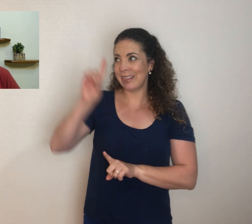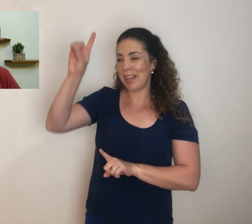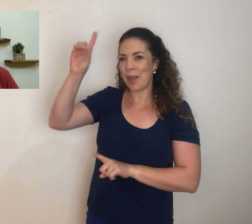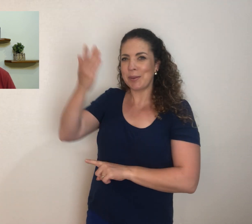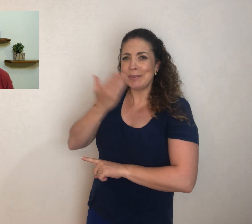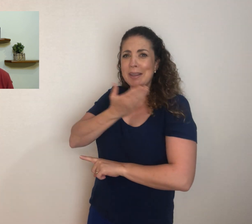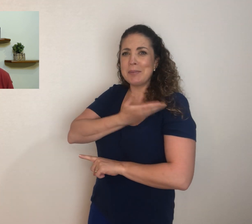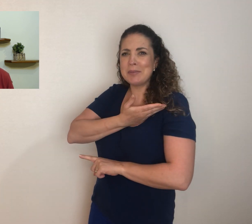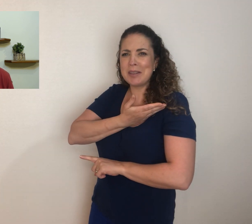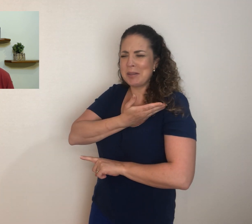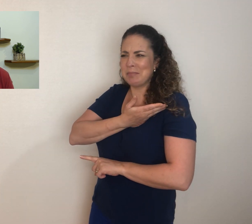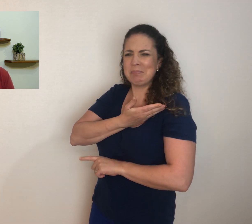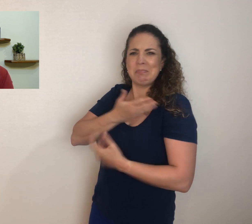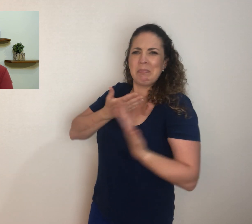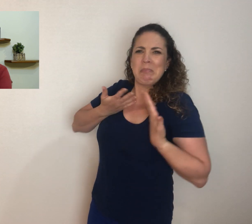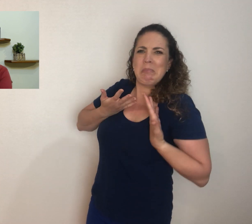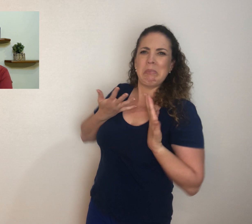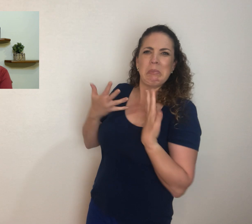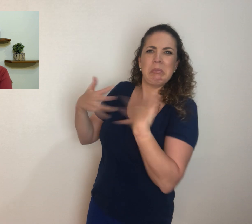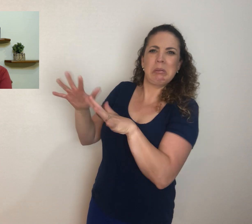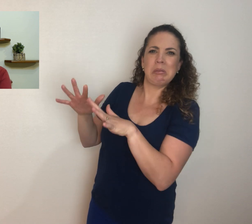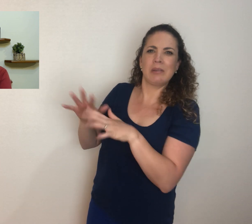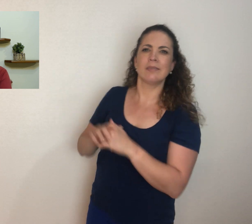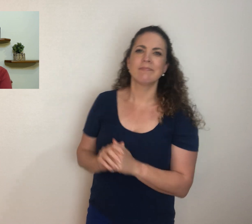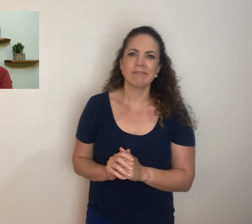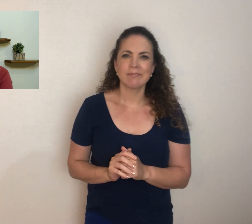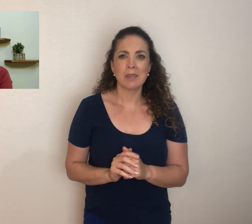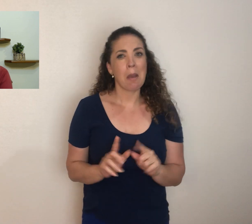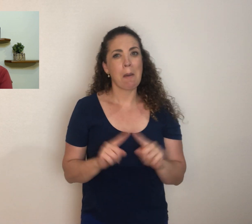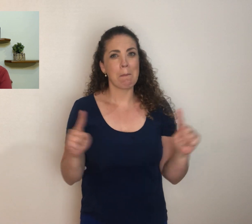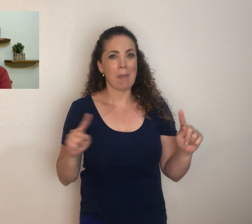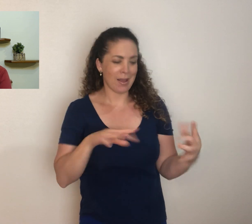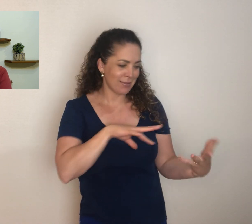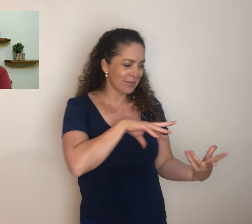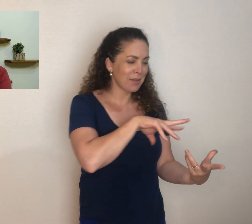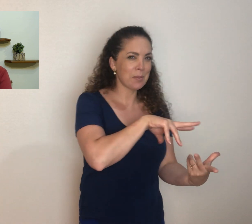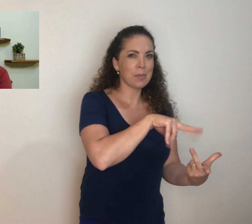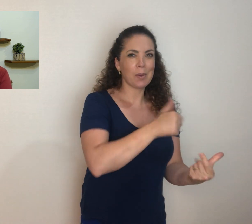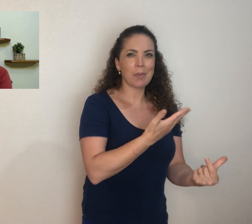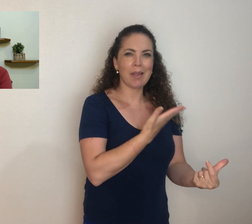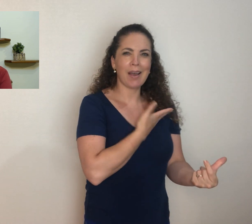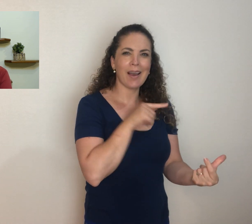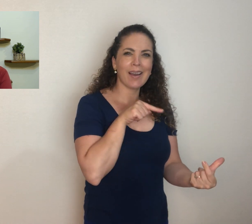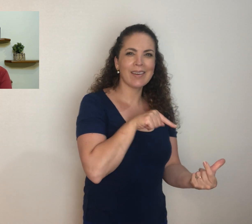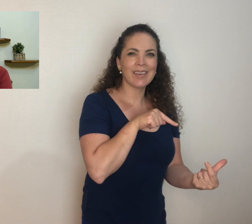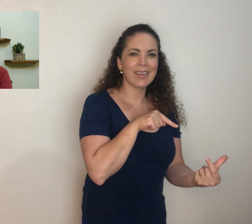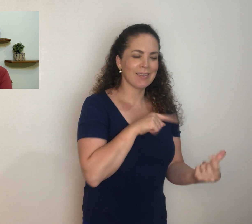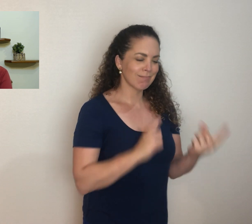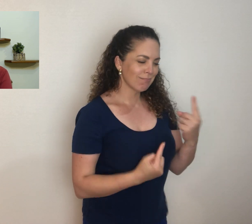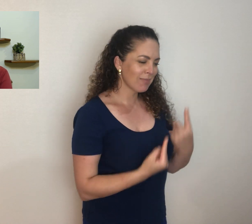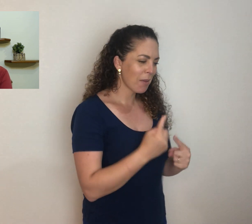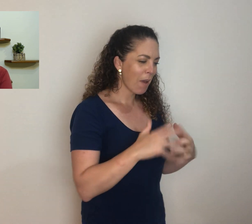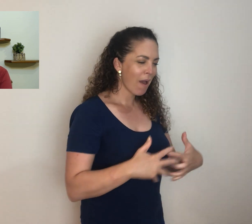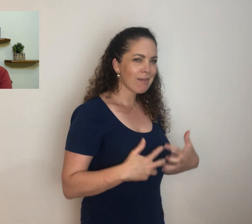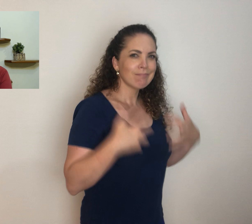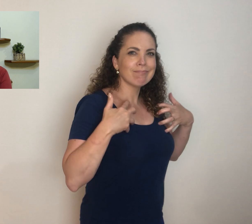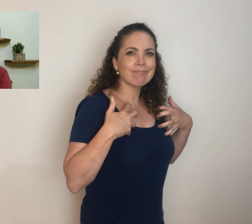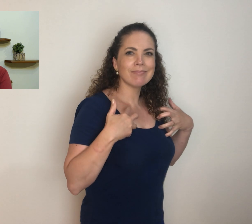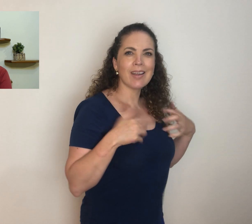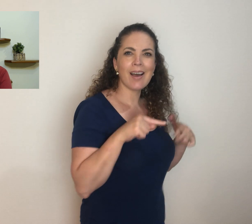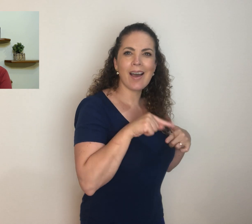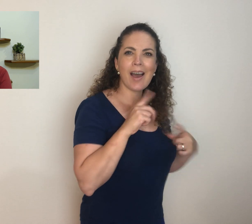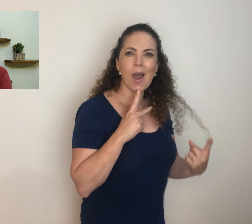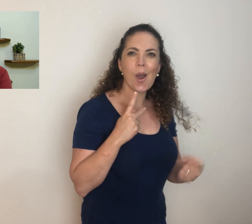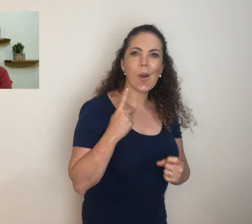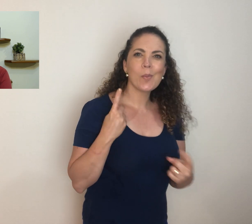A busca desenfreada de prazer em todas as suas formas. Hoje é um alvo,